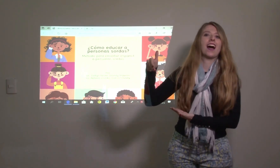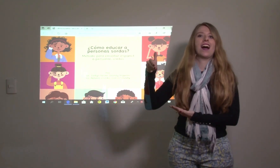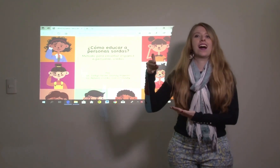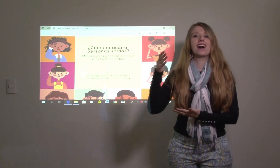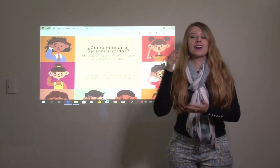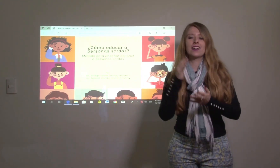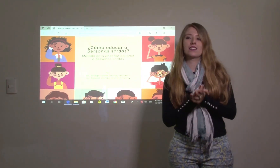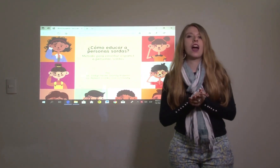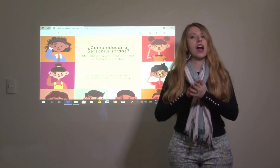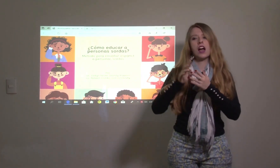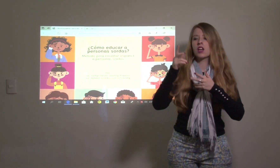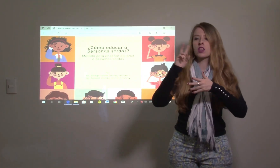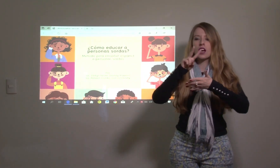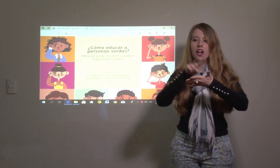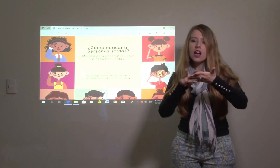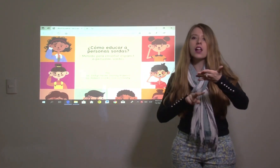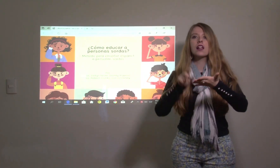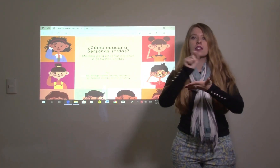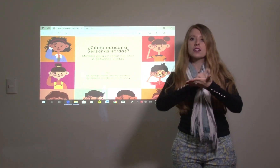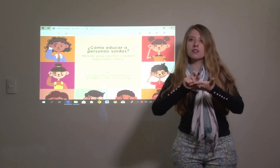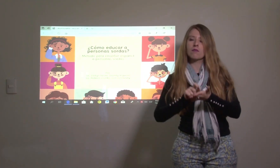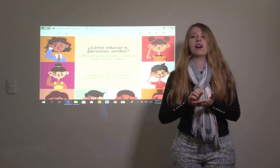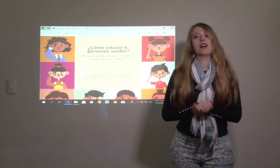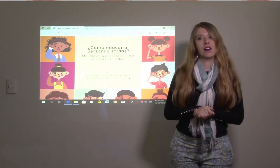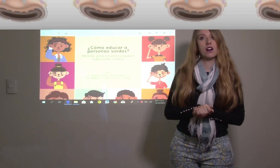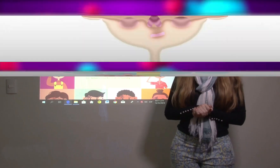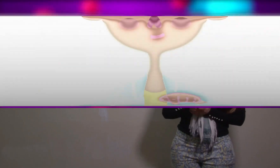casa a leer y escribir.